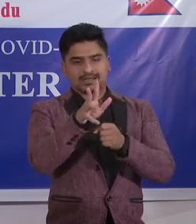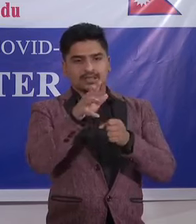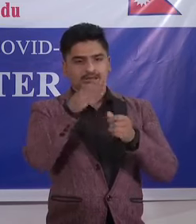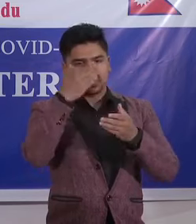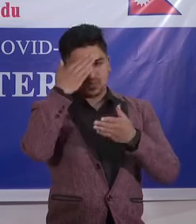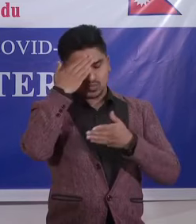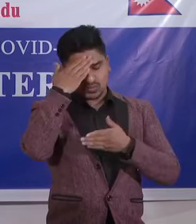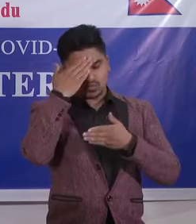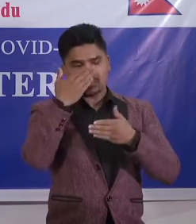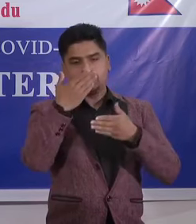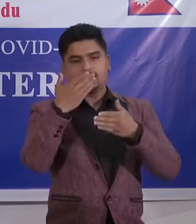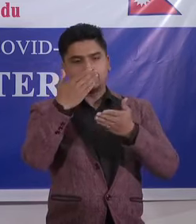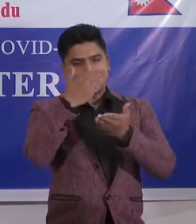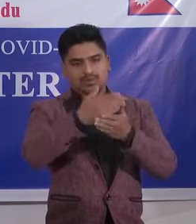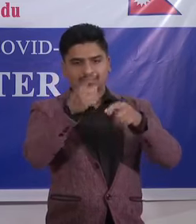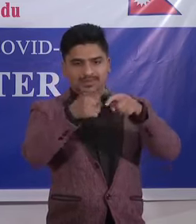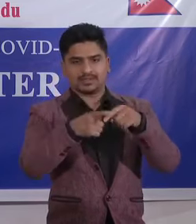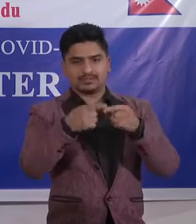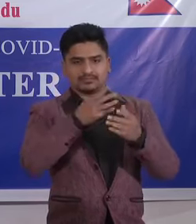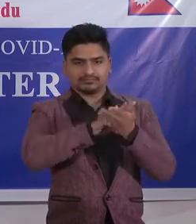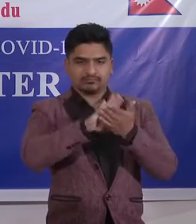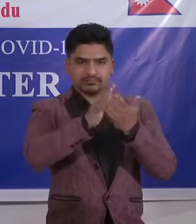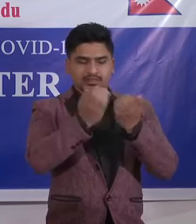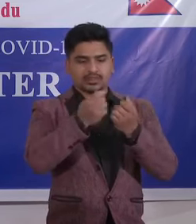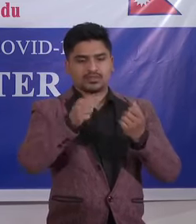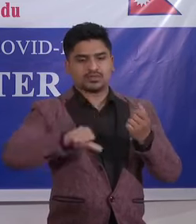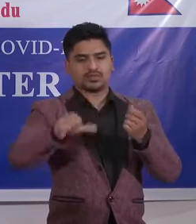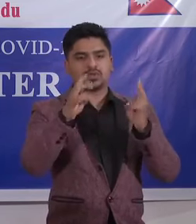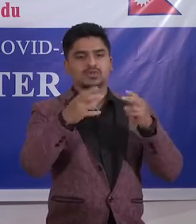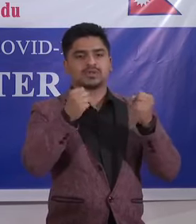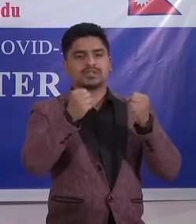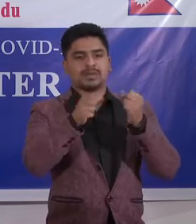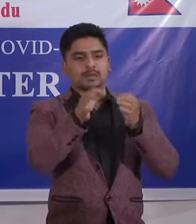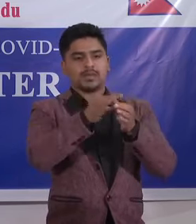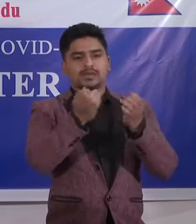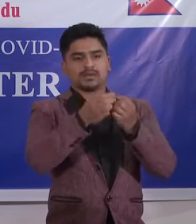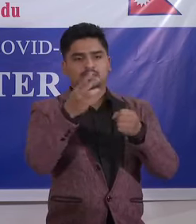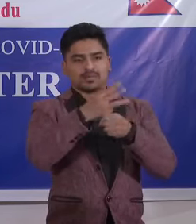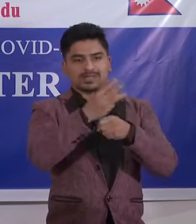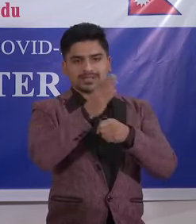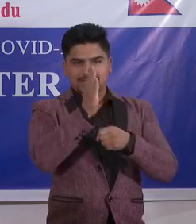निदान र उपचार को लागी जनसक्ती बिवस्थापन करने उद्देशेले